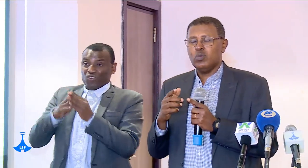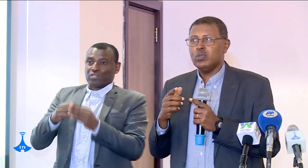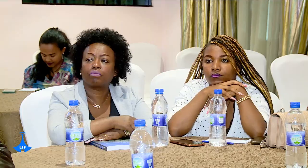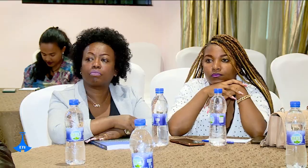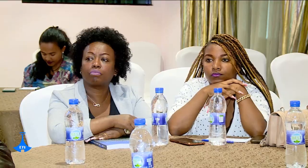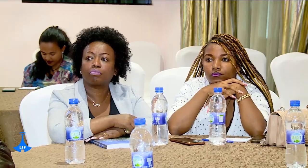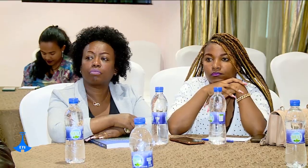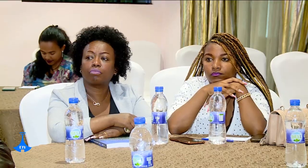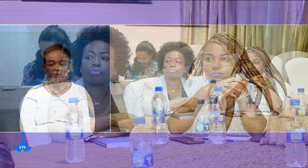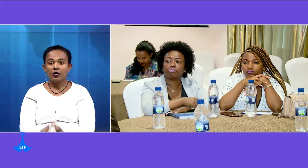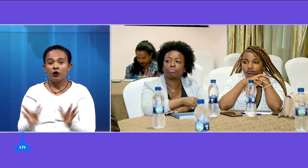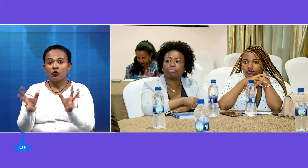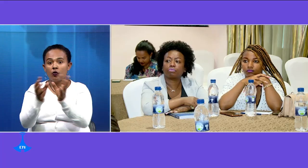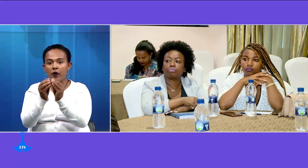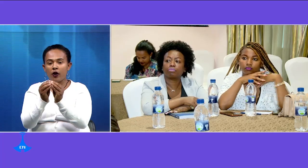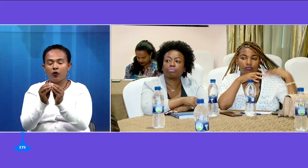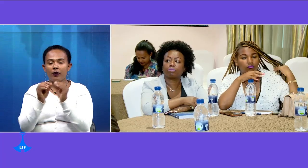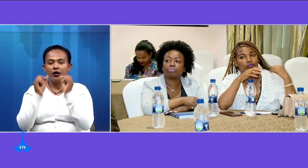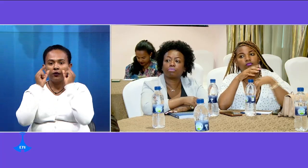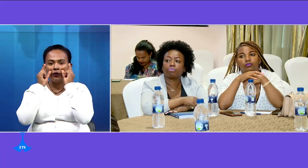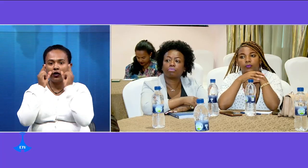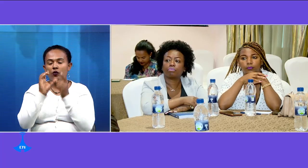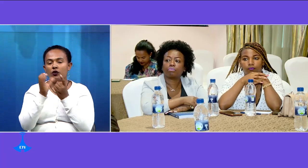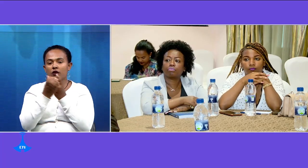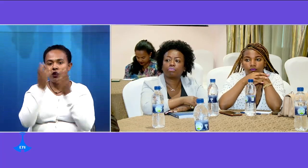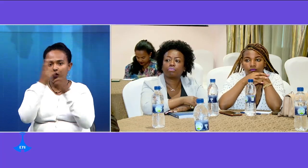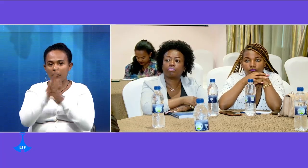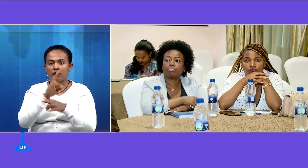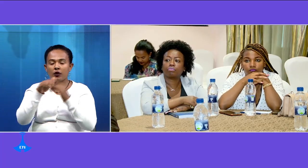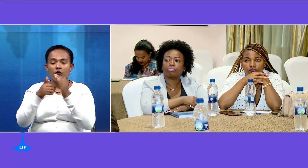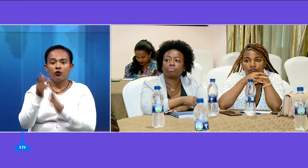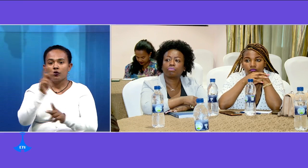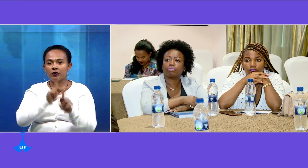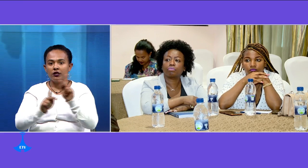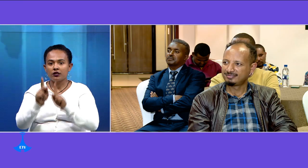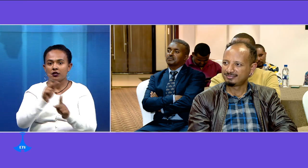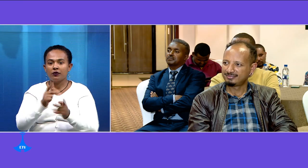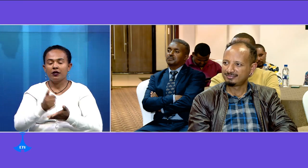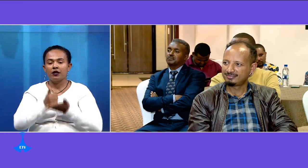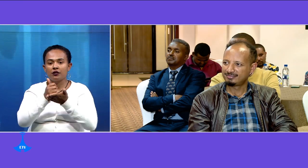ነው። ጉባኤው በደመቀ ሁኔታ ለማክበር የሁሉም ማህበረሰብ እገዛ